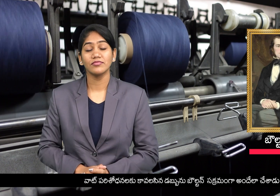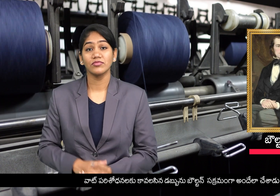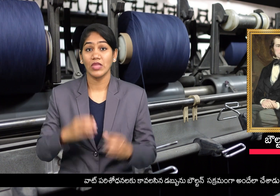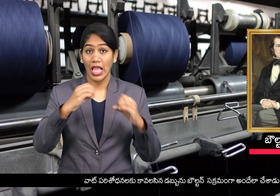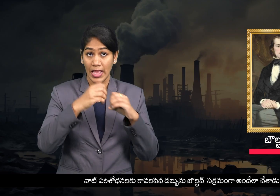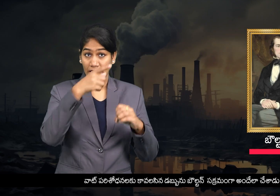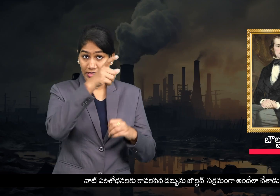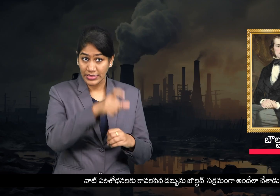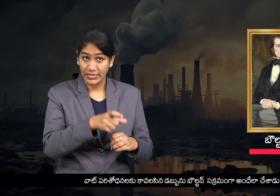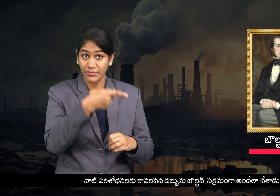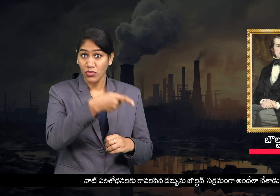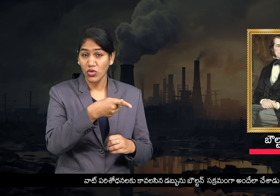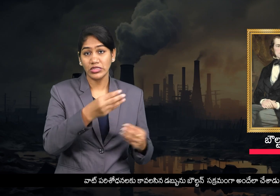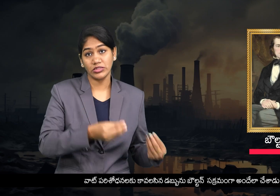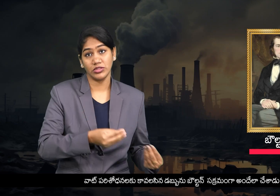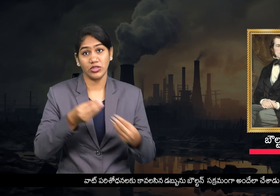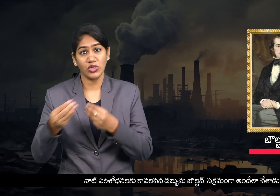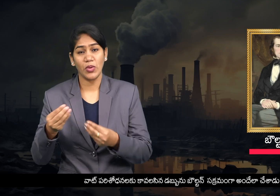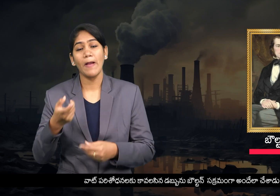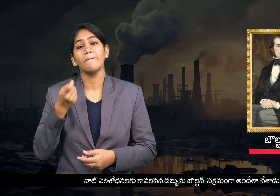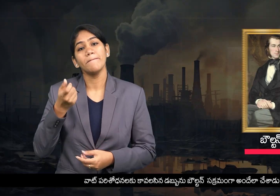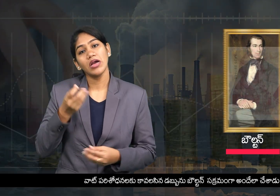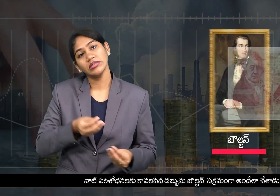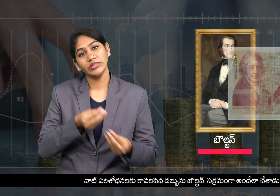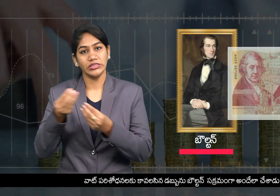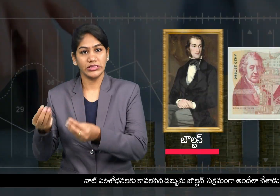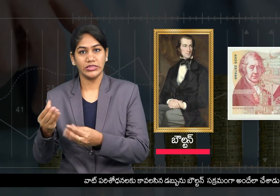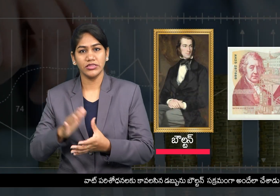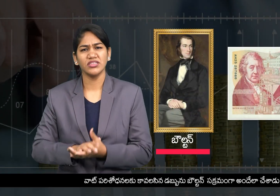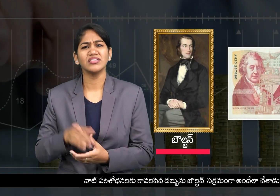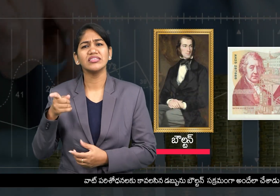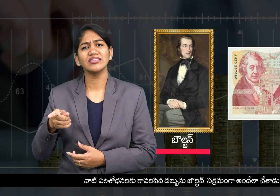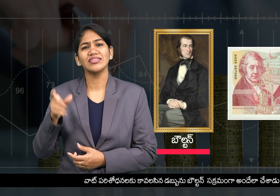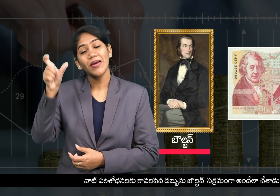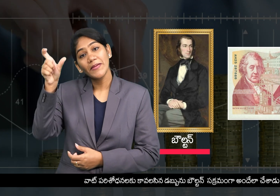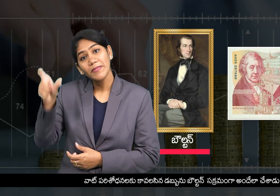వాట్ పరిశోధనలకు కావలసిన డబ్బును బౌల్టన్ సక్రమంగా అందేలా చేశాడు.